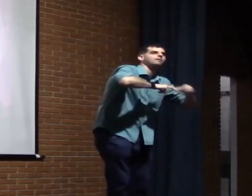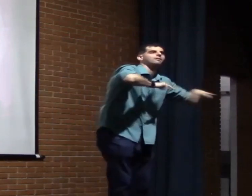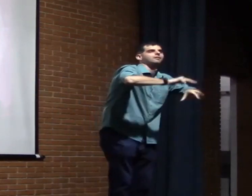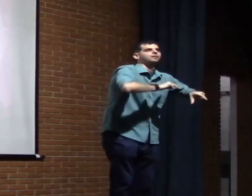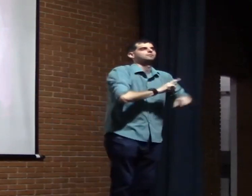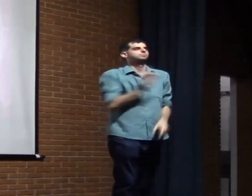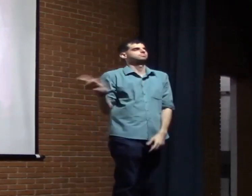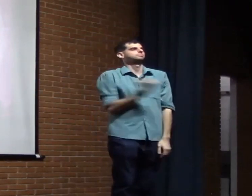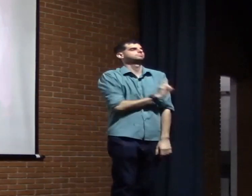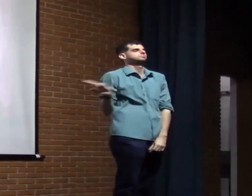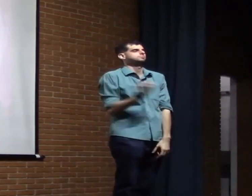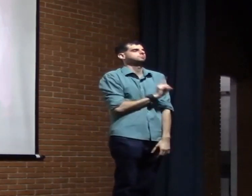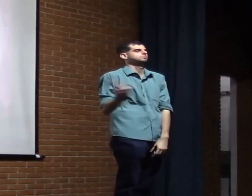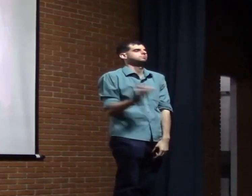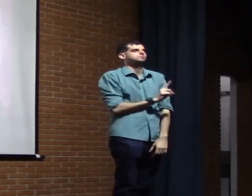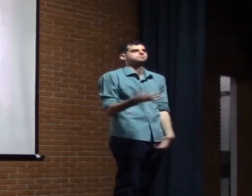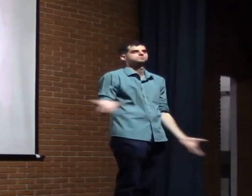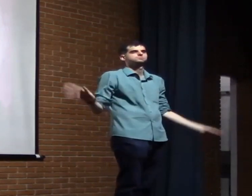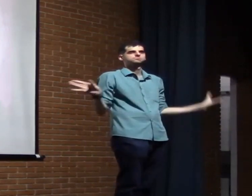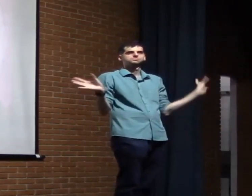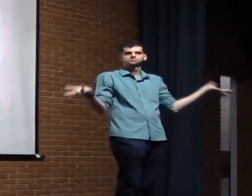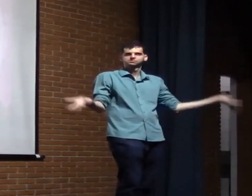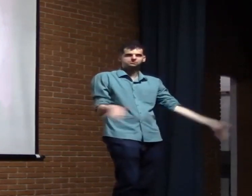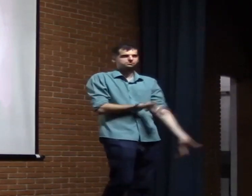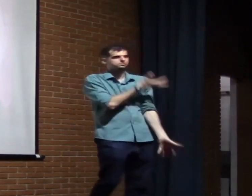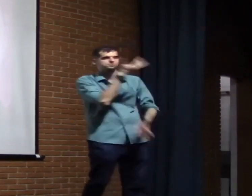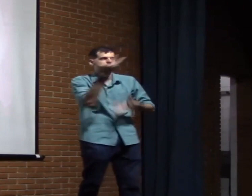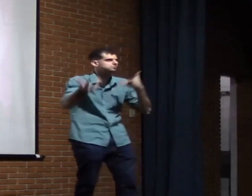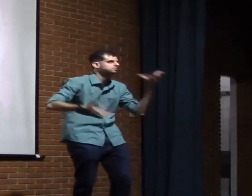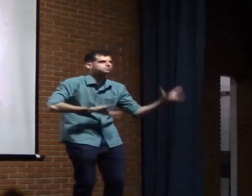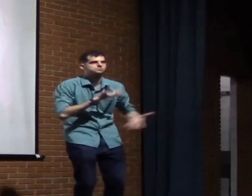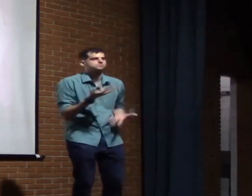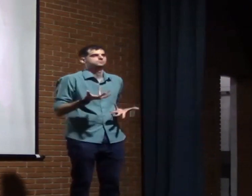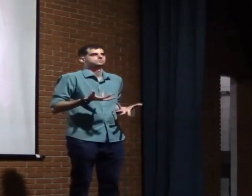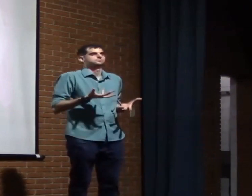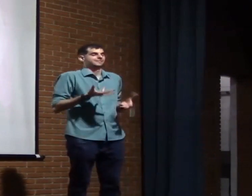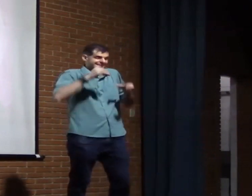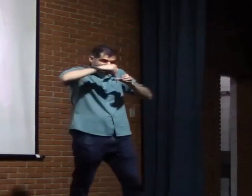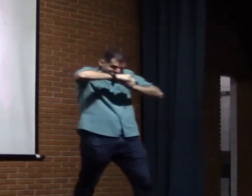a rotina deles se resume nisso. Eles não conseguem interagir com os colegas de trabalho, não conseguem